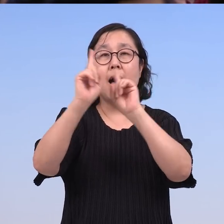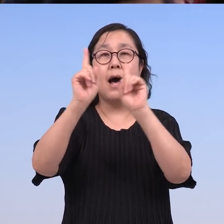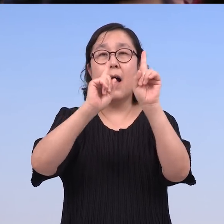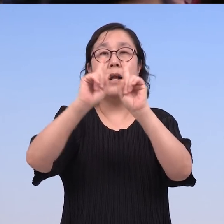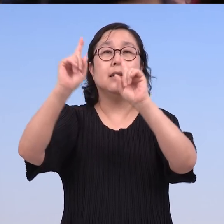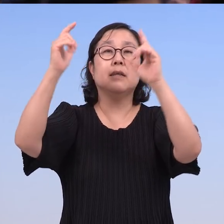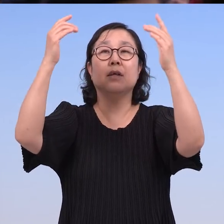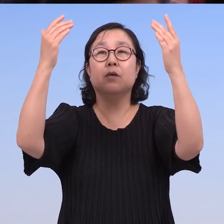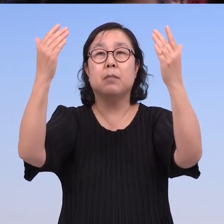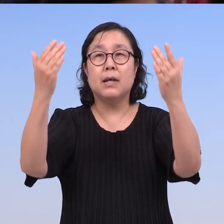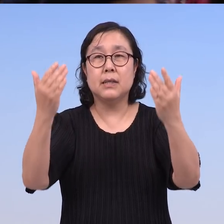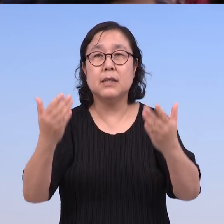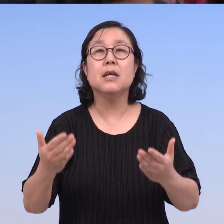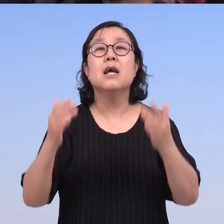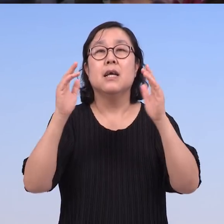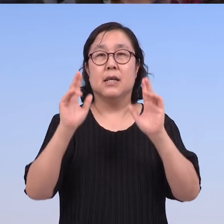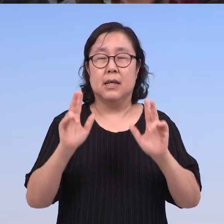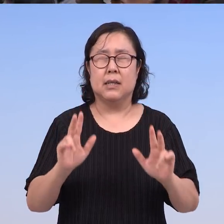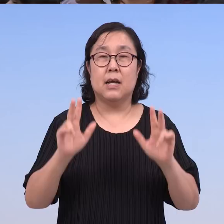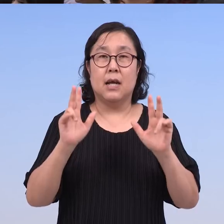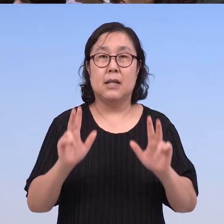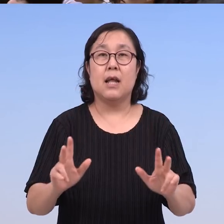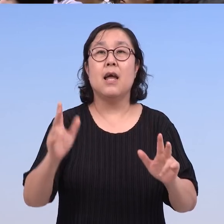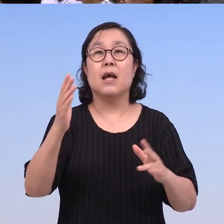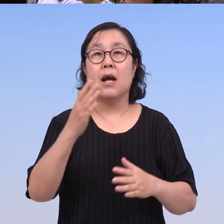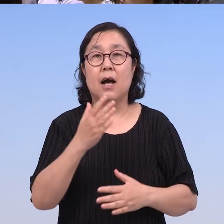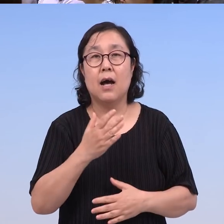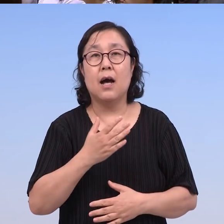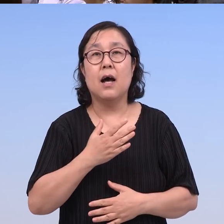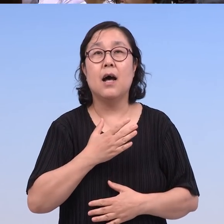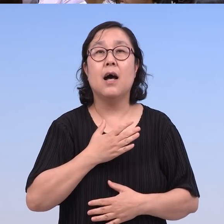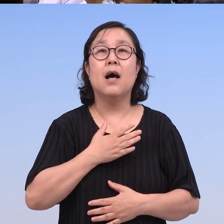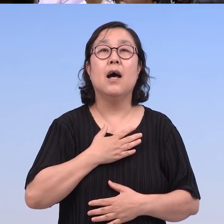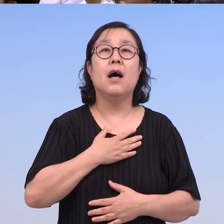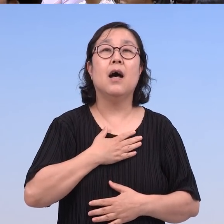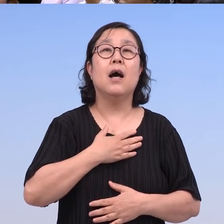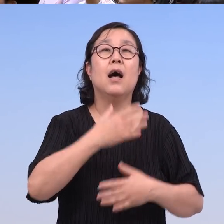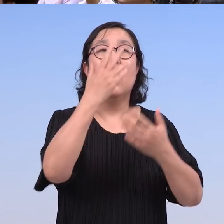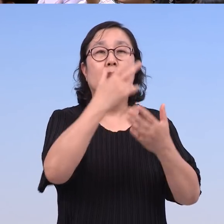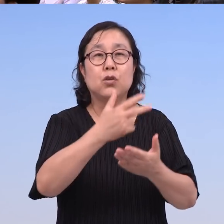주께서 말씀, 이제 내가 주님의 이름으로